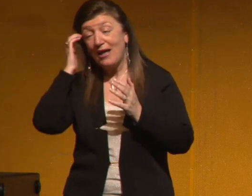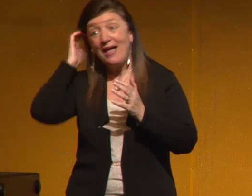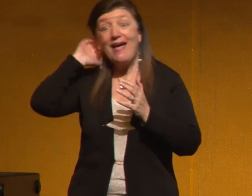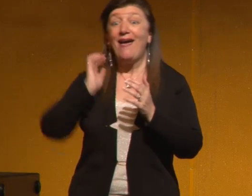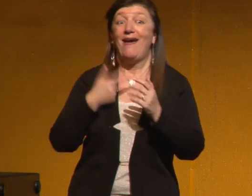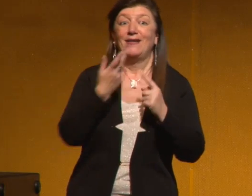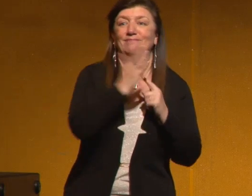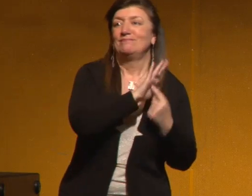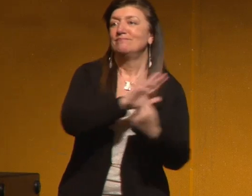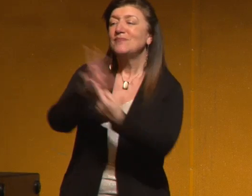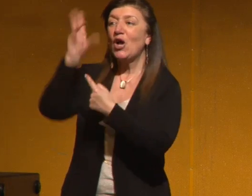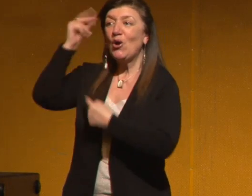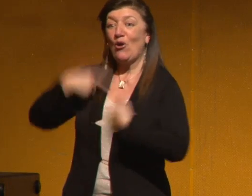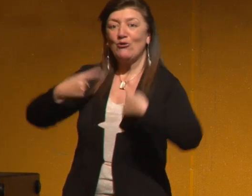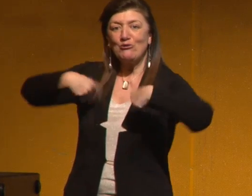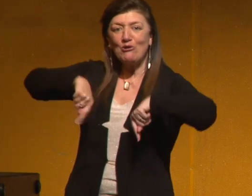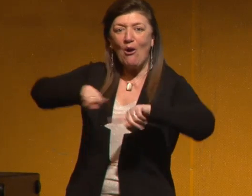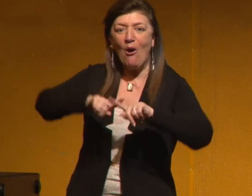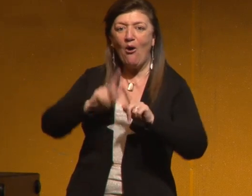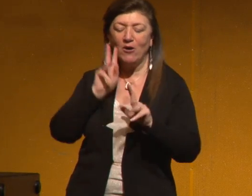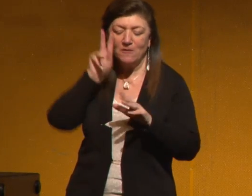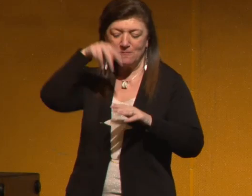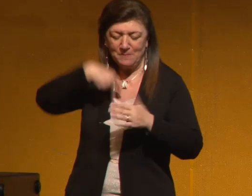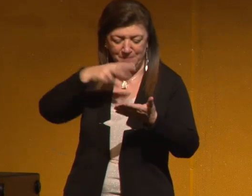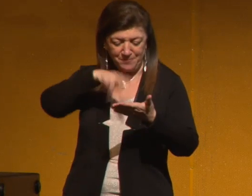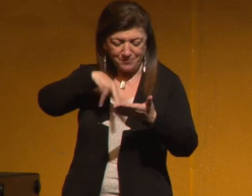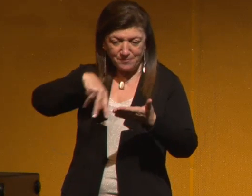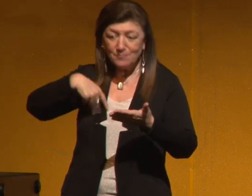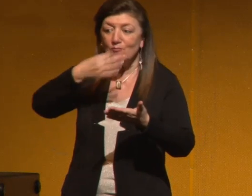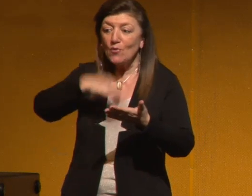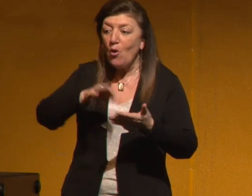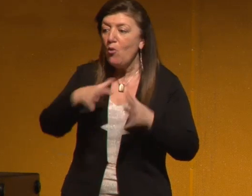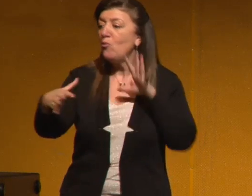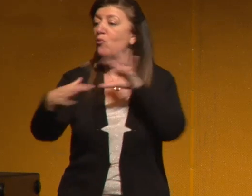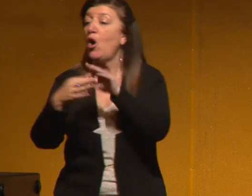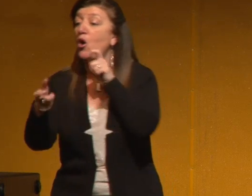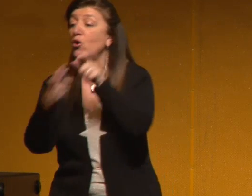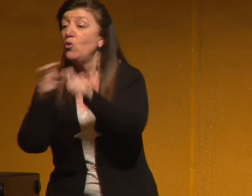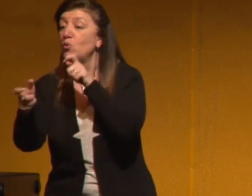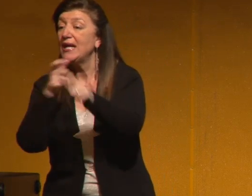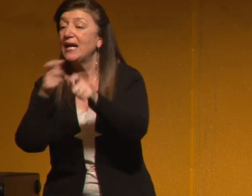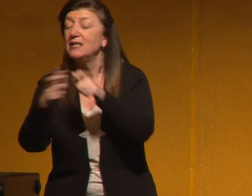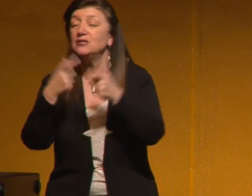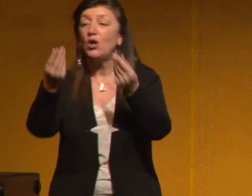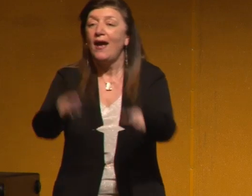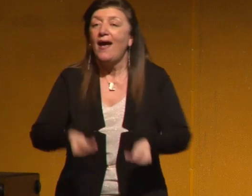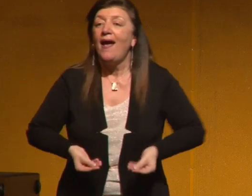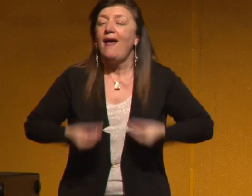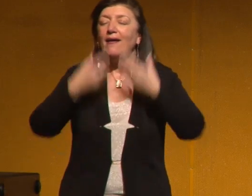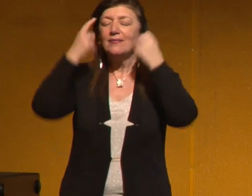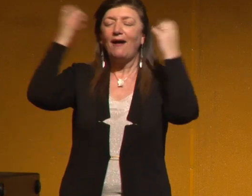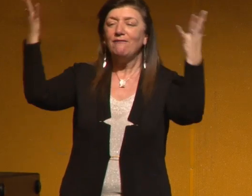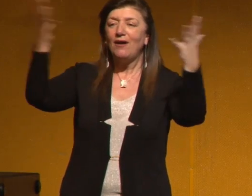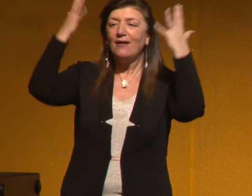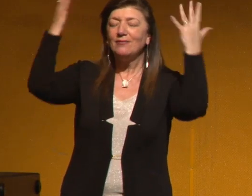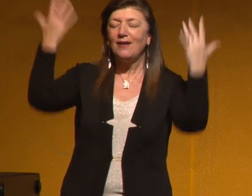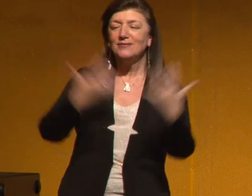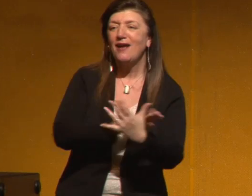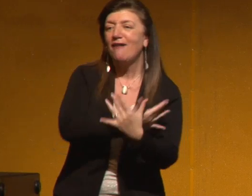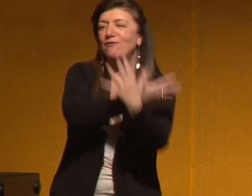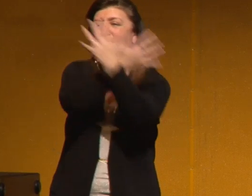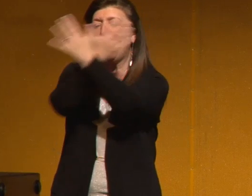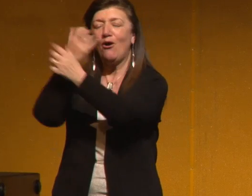noi stessi di metterci in comunicazione gli uni con gli altri di farci volare con la fantasia e dimenticare la nostra natura